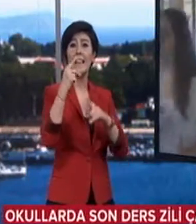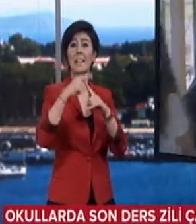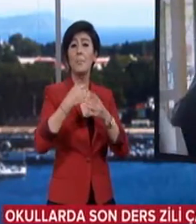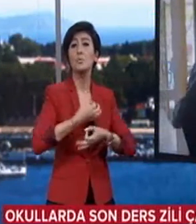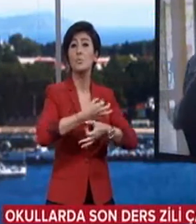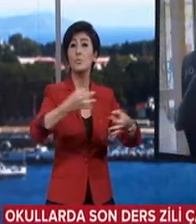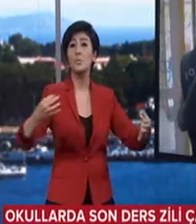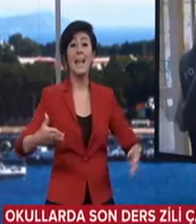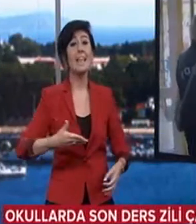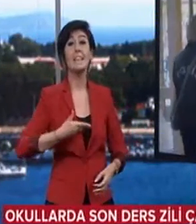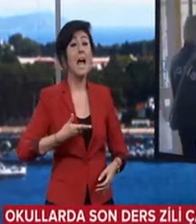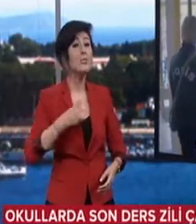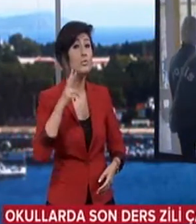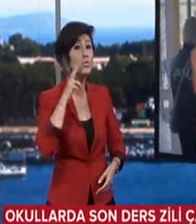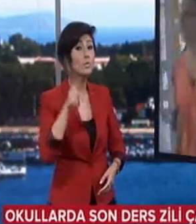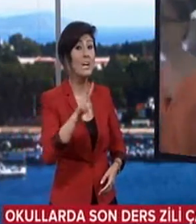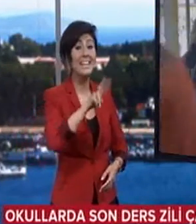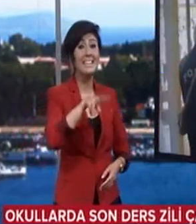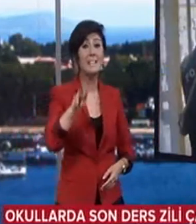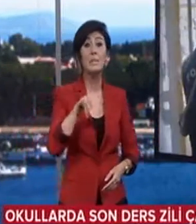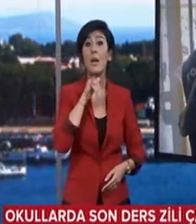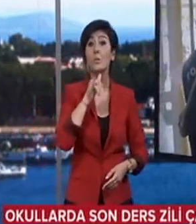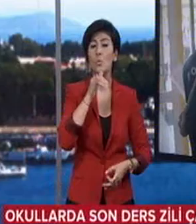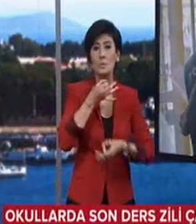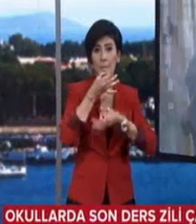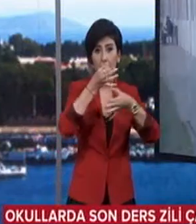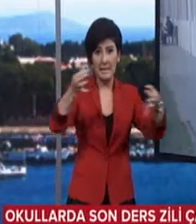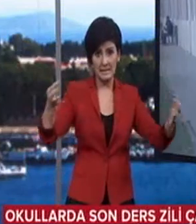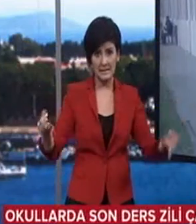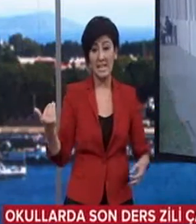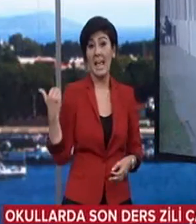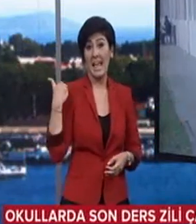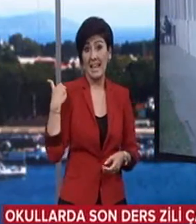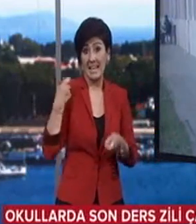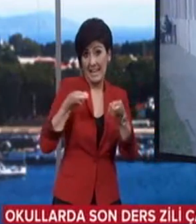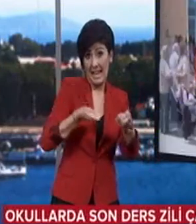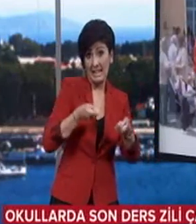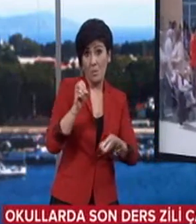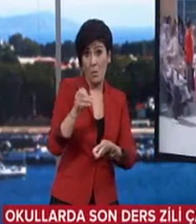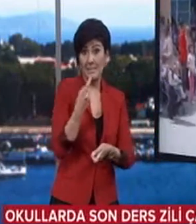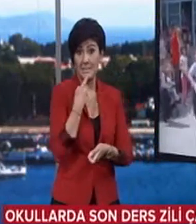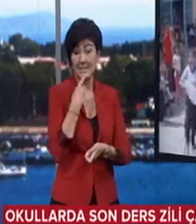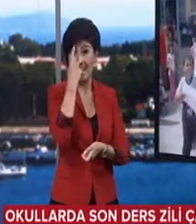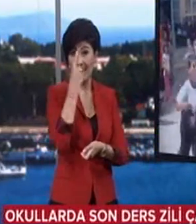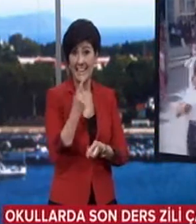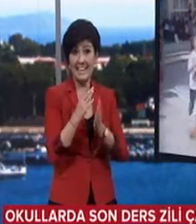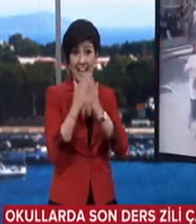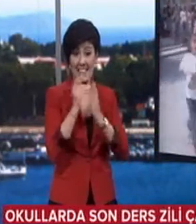7 Temmuz'da duyurulacak. Tercih sonuçları ise 22 Ağustos'ta bildirilecek. Yeni eğitim öğretim yılında